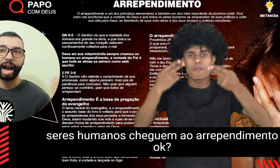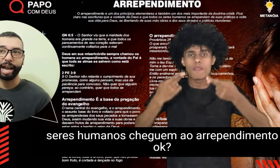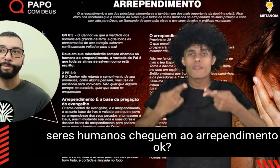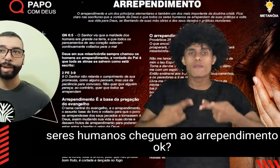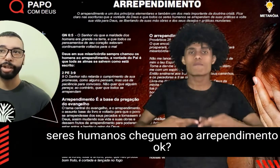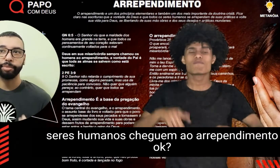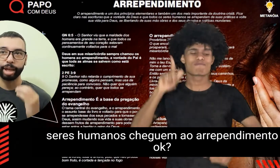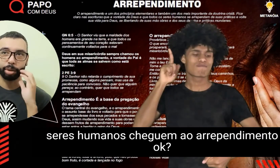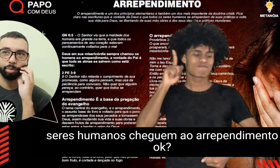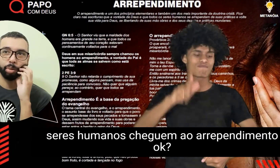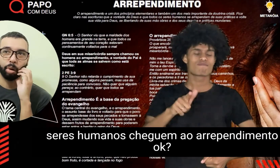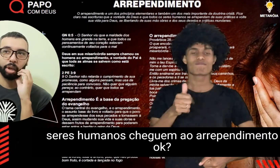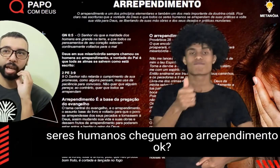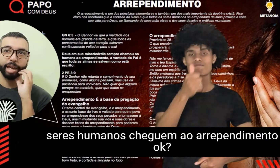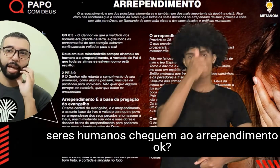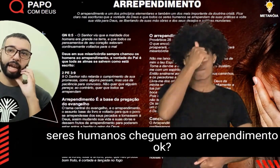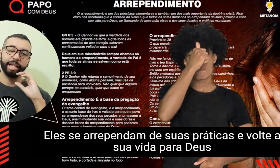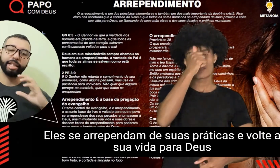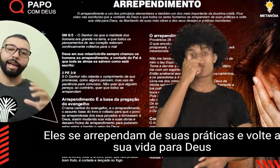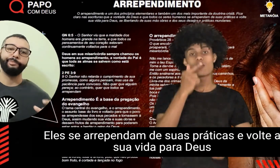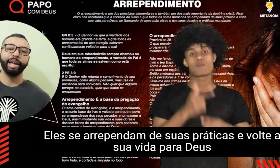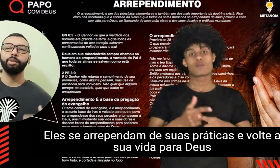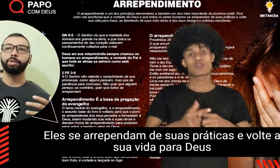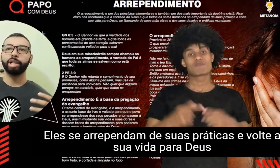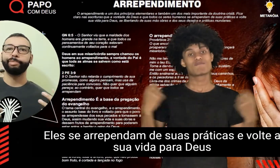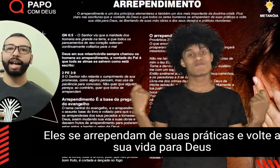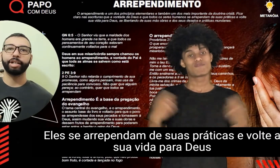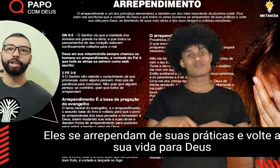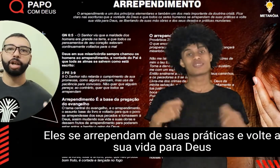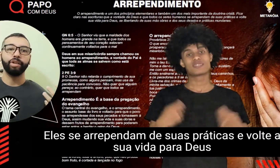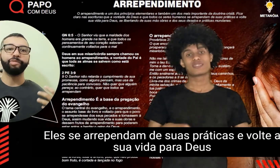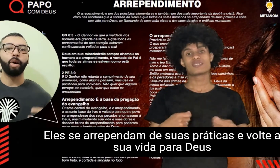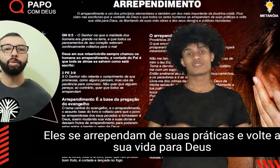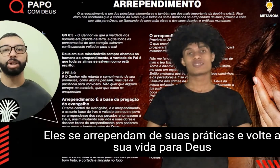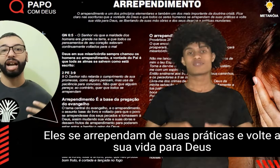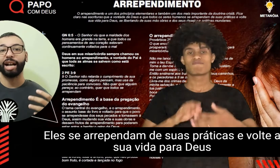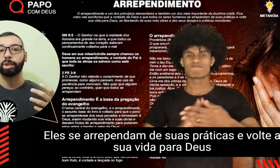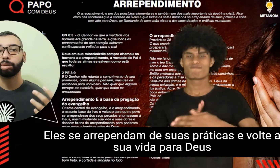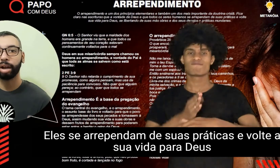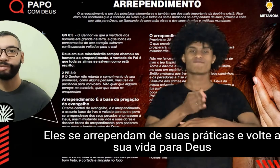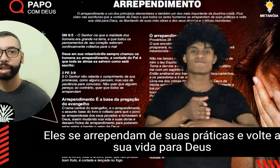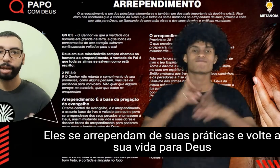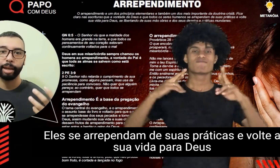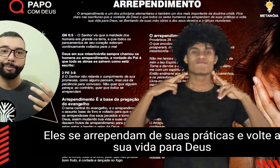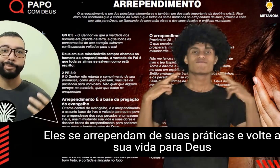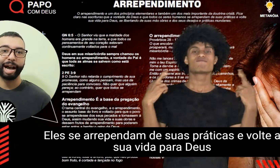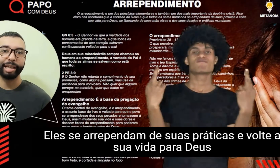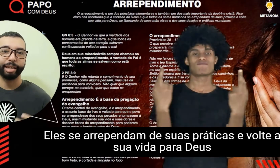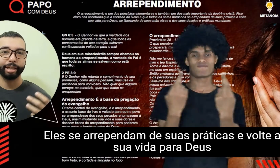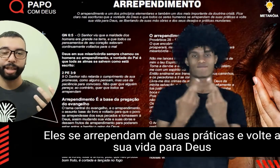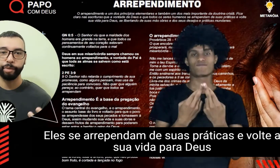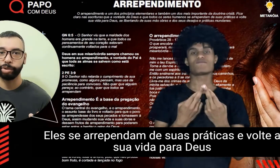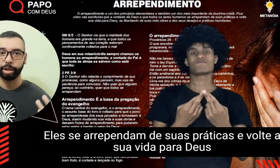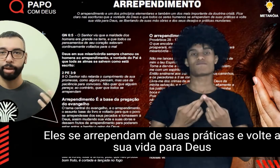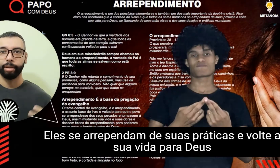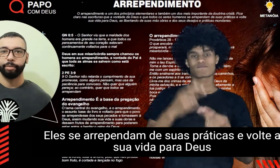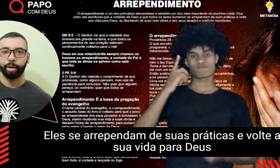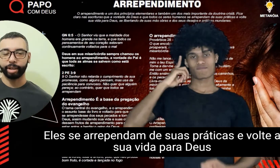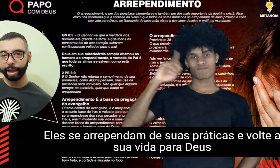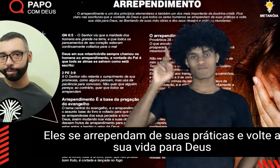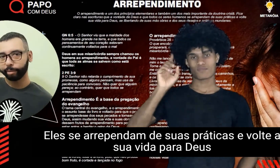ao arrependimento, ok? Eles se arrependam de suas práticas e volte a sua vida para